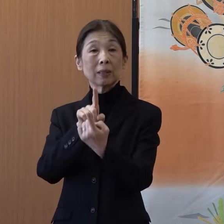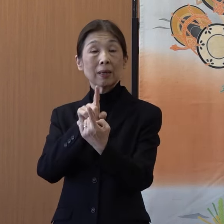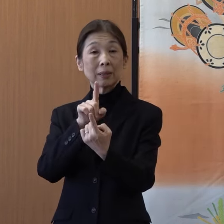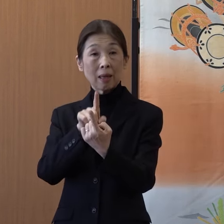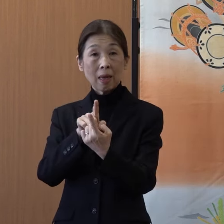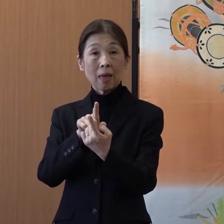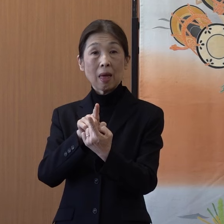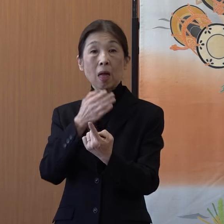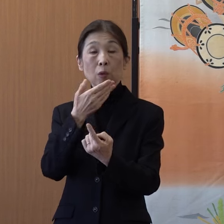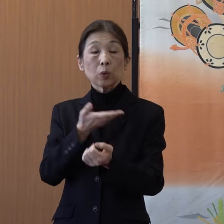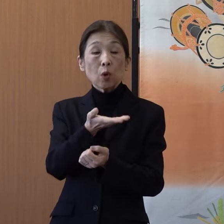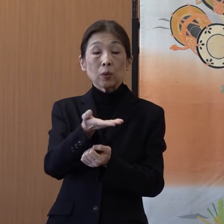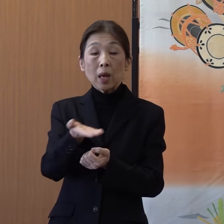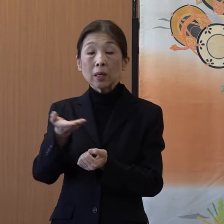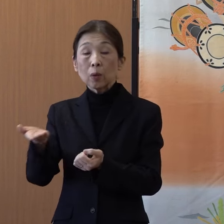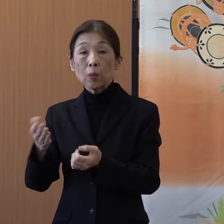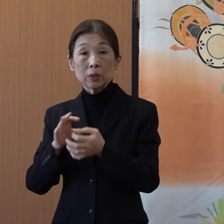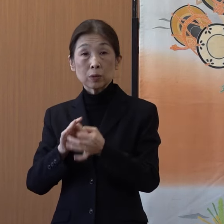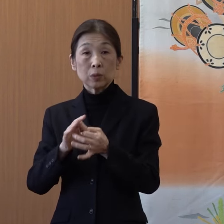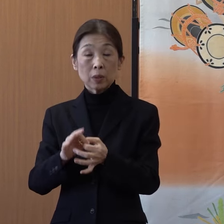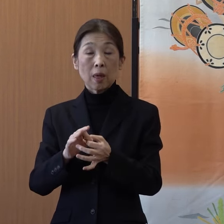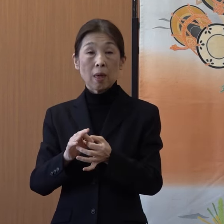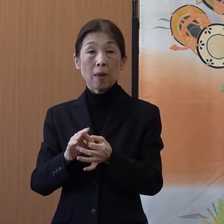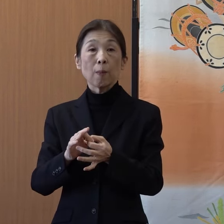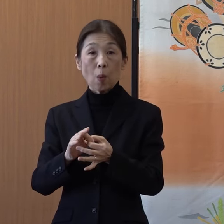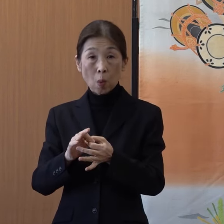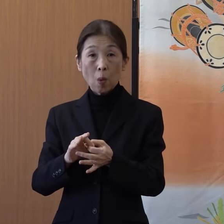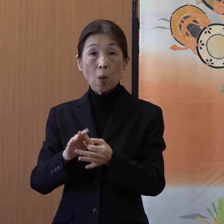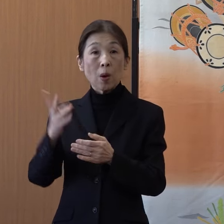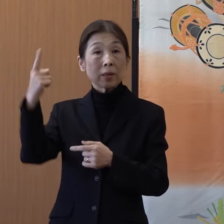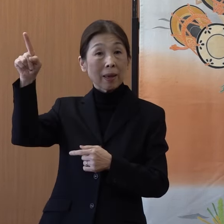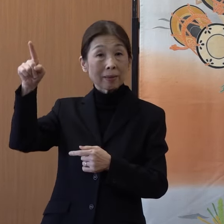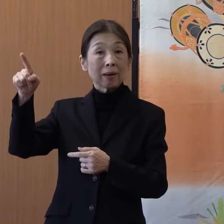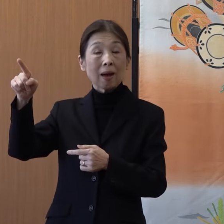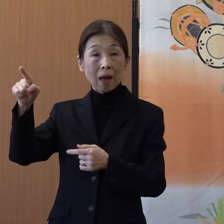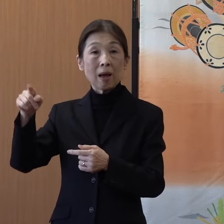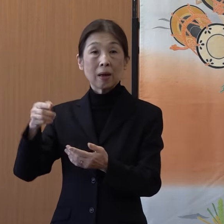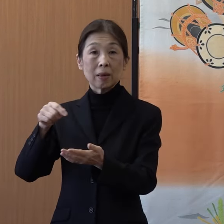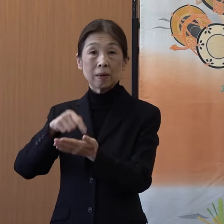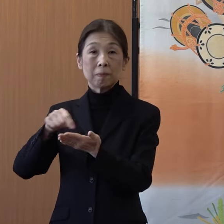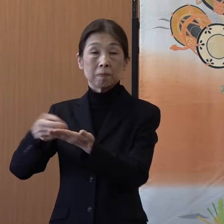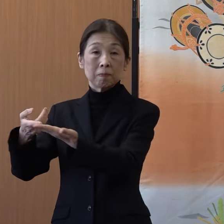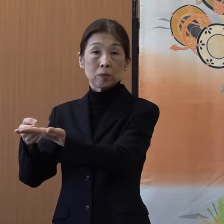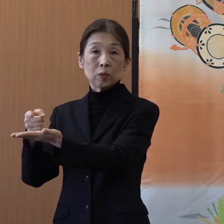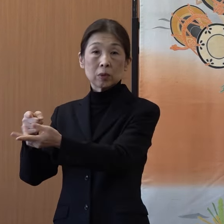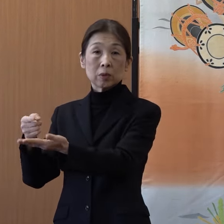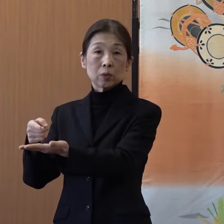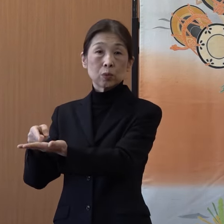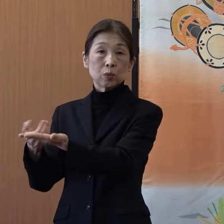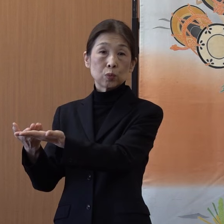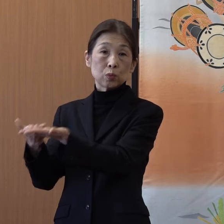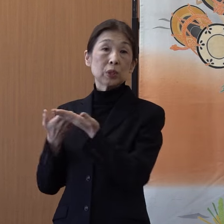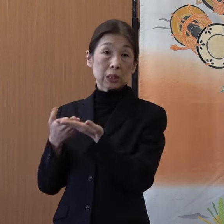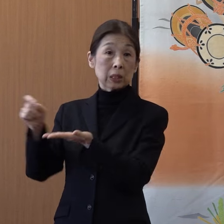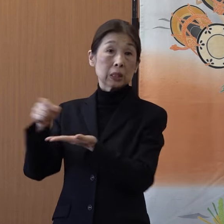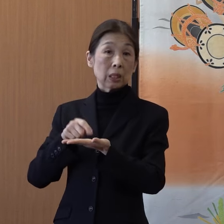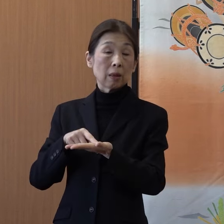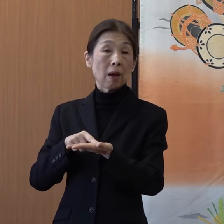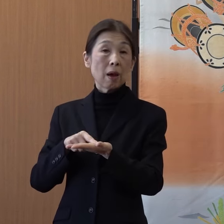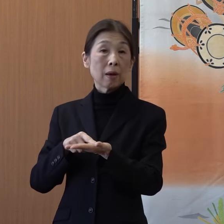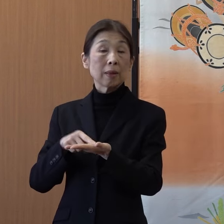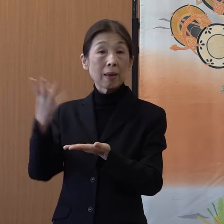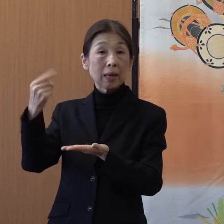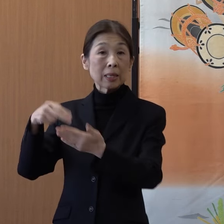食事の提供についてということも、県の方から通知をいただきました。その際は、市の方で備蓄し